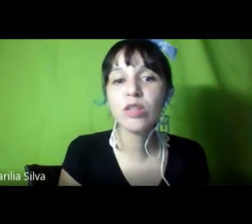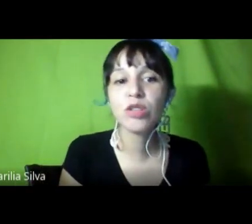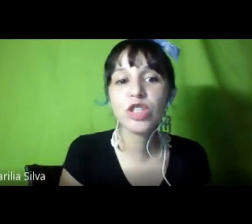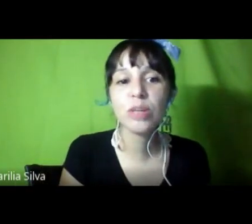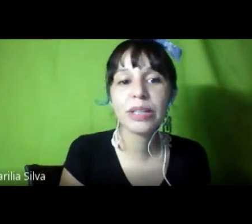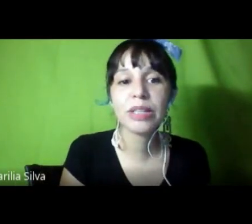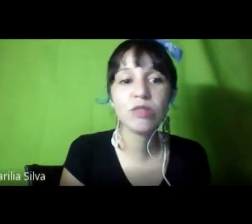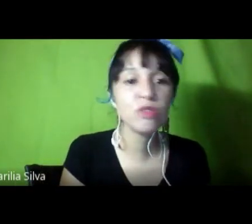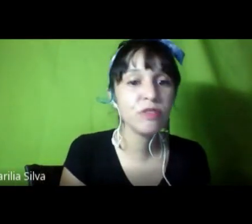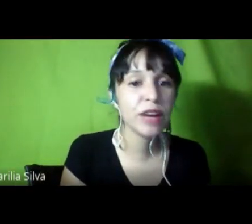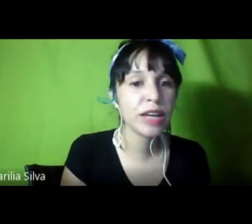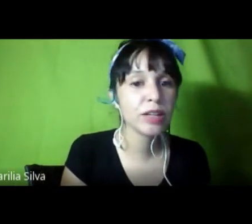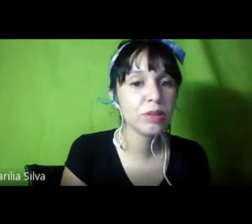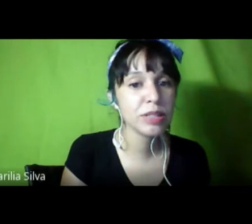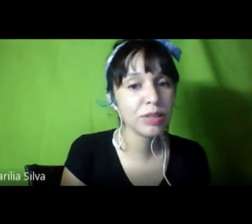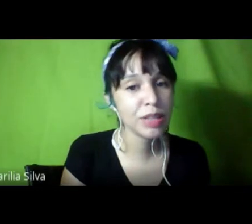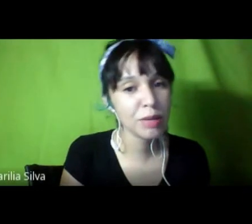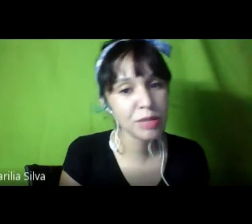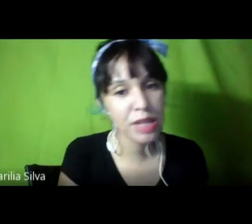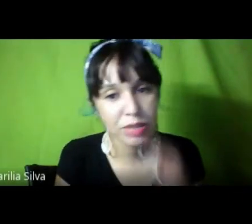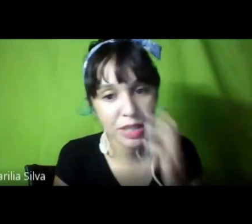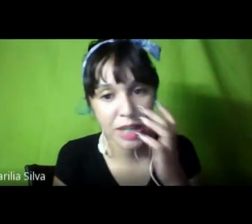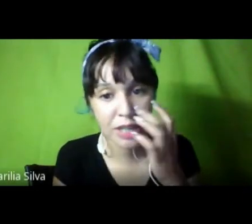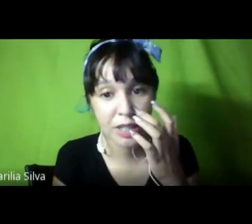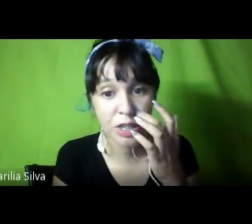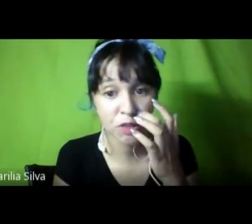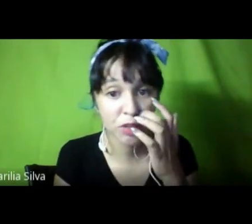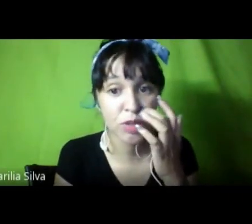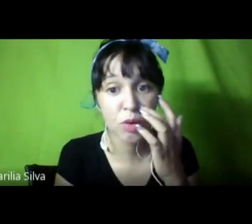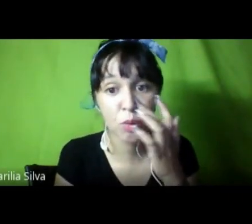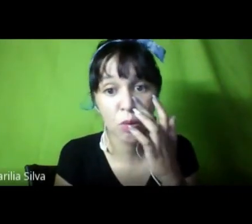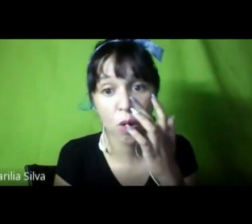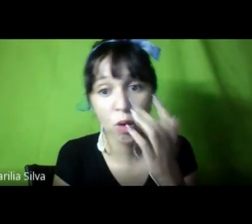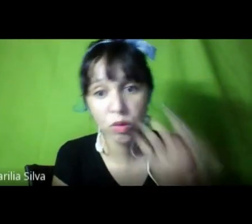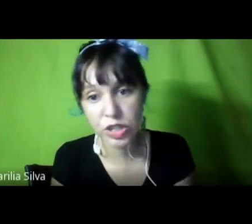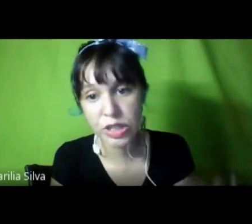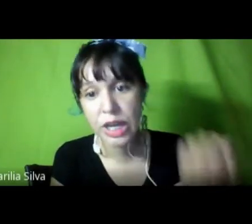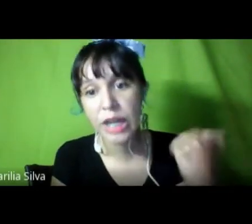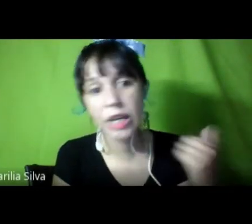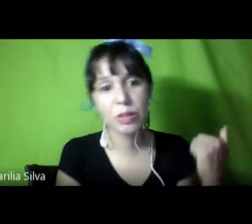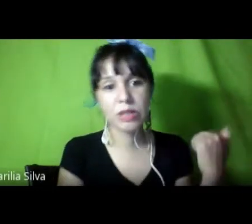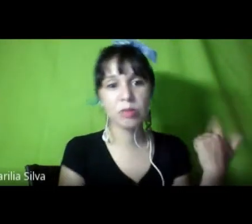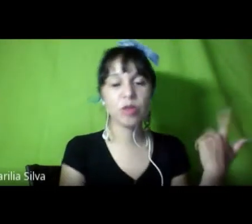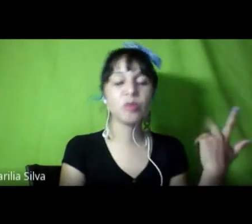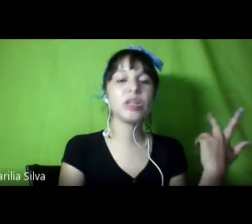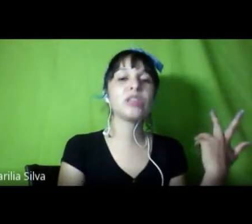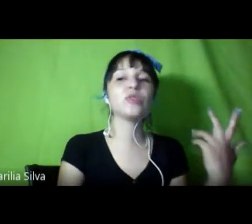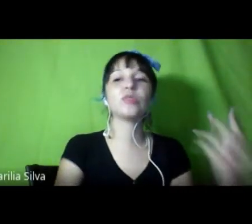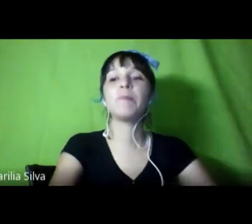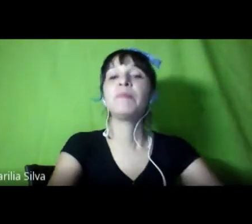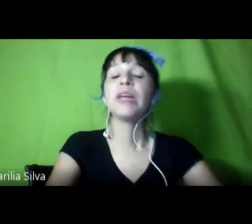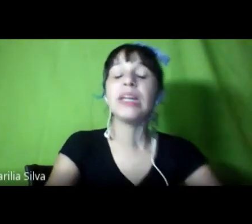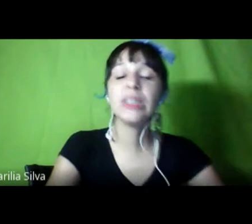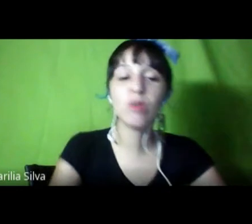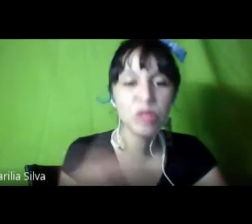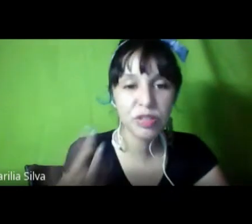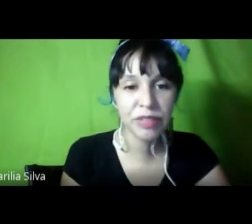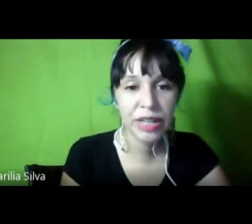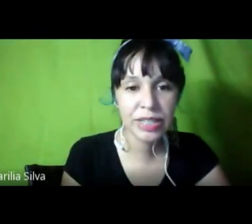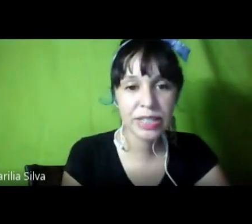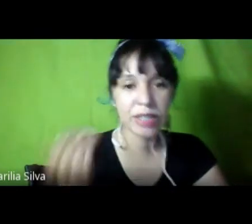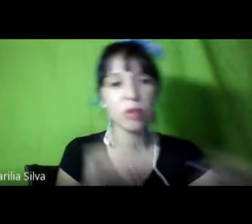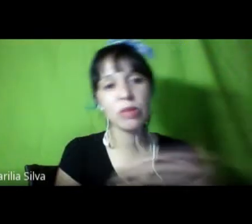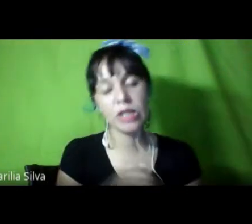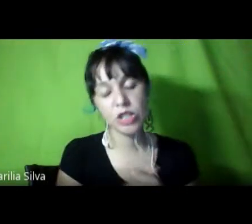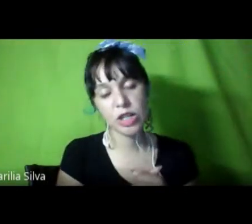Buscam tecnologia para treinos de fala, não aceitam intérpretes da língua de sinais, identificam-se como ouvintes e não participam da comunidade surda. Então, como eu já